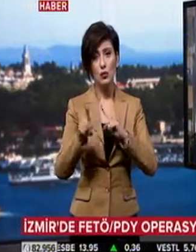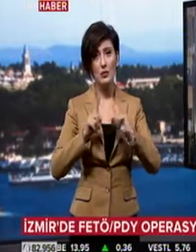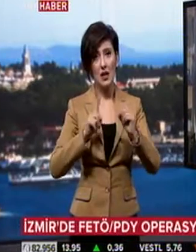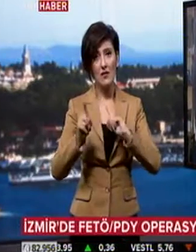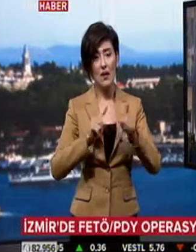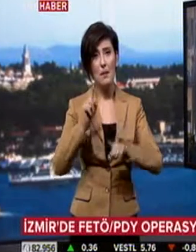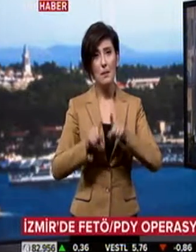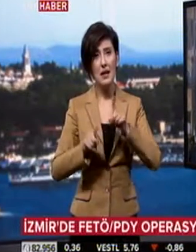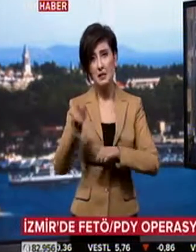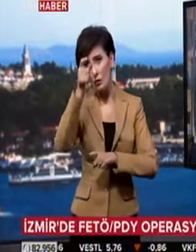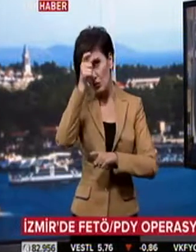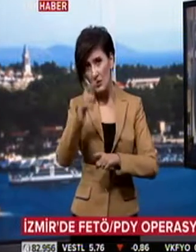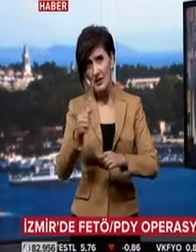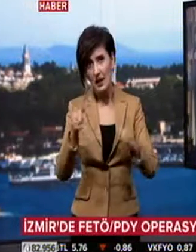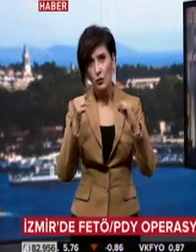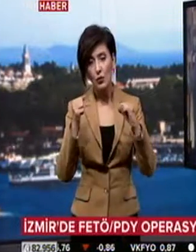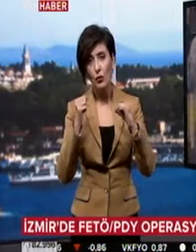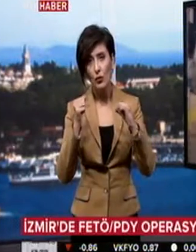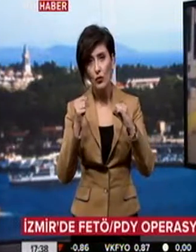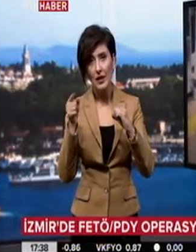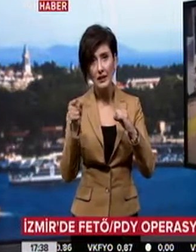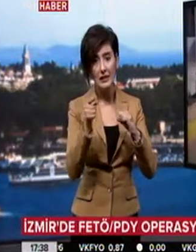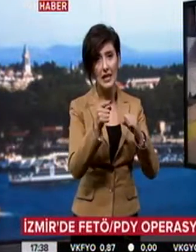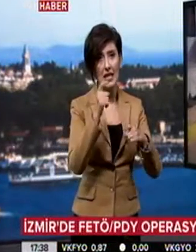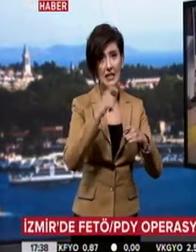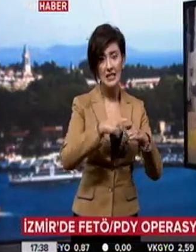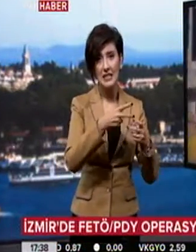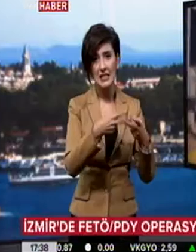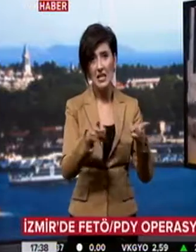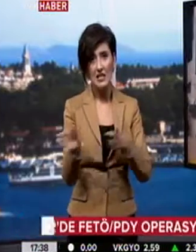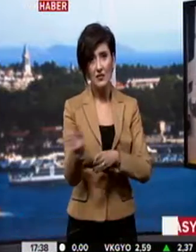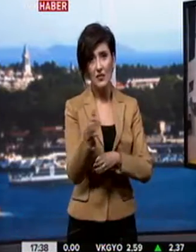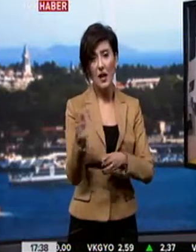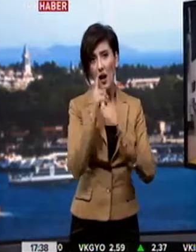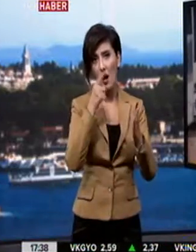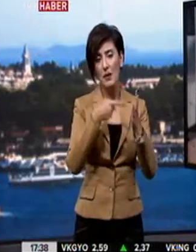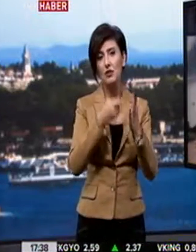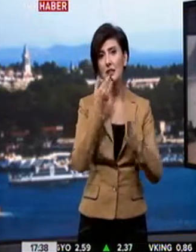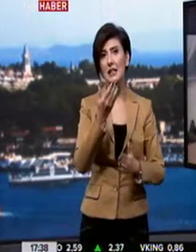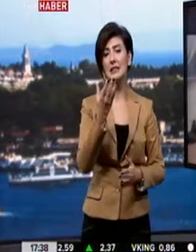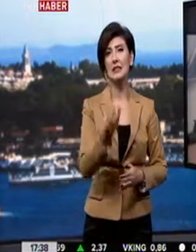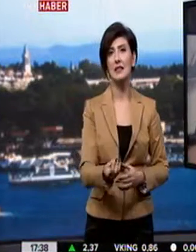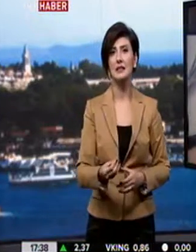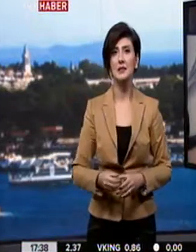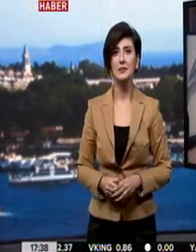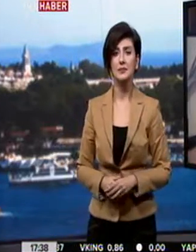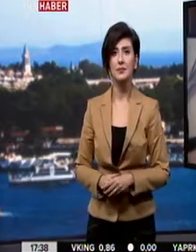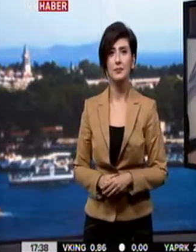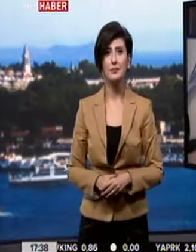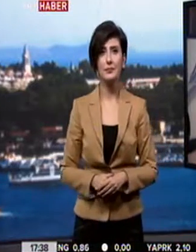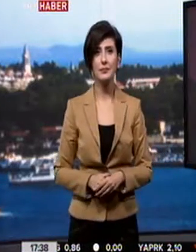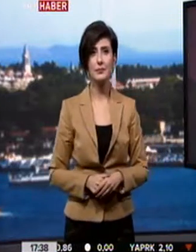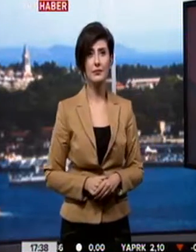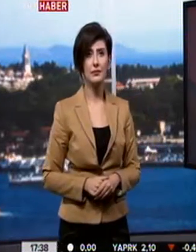casusluk davasında bazı Türk Silahlı Kuvvetleri mensuplarının tasfiyesinin amaçlandığı iddia edildi.